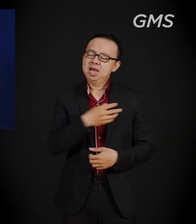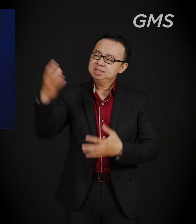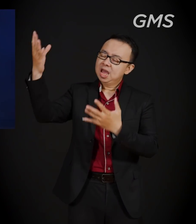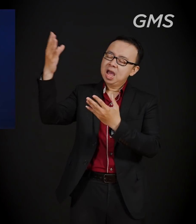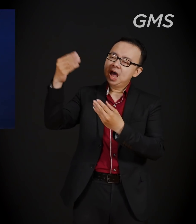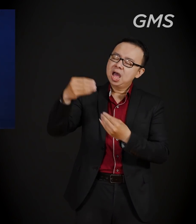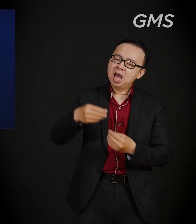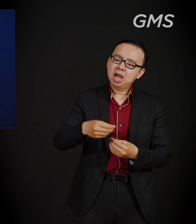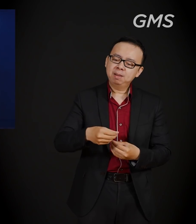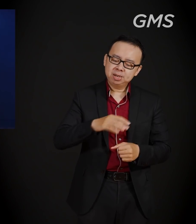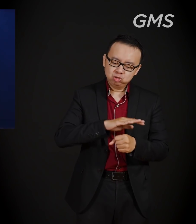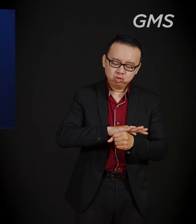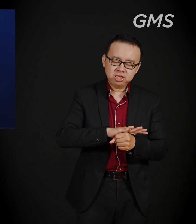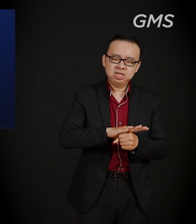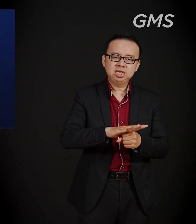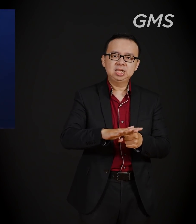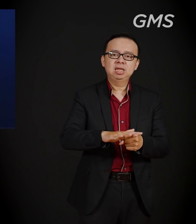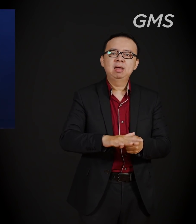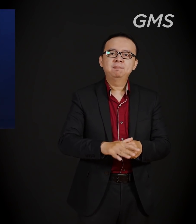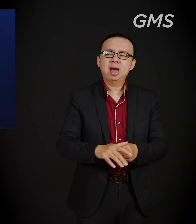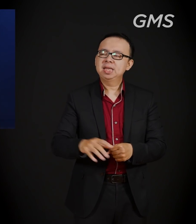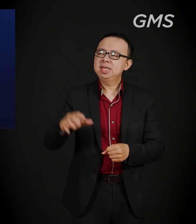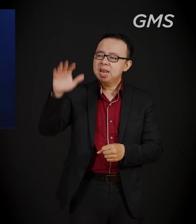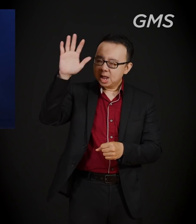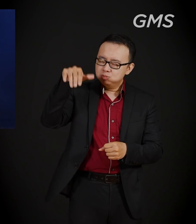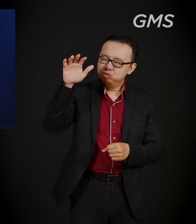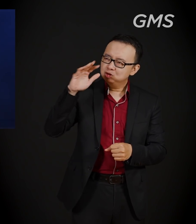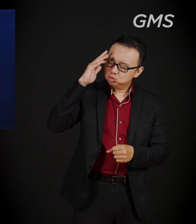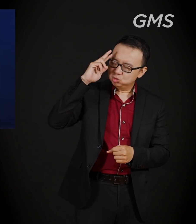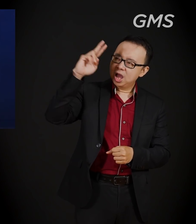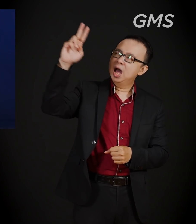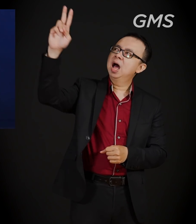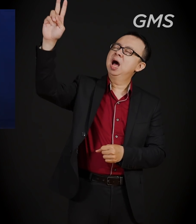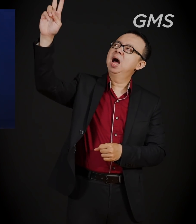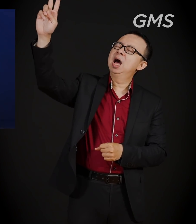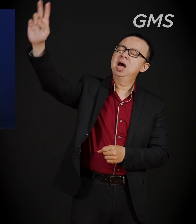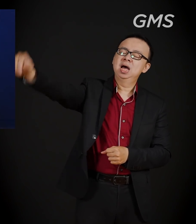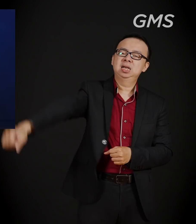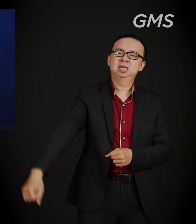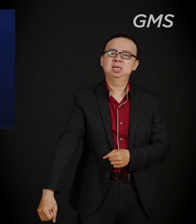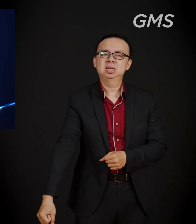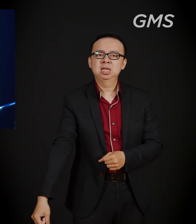Kami datang penuhi panggilan-Mu Tuhan.